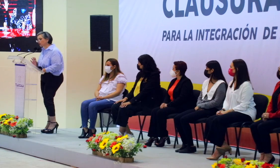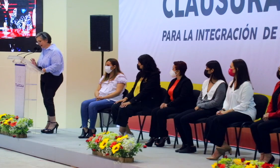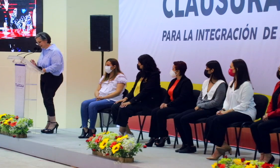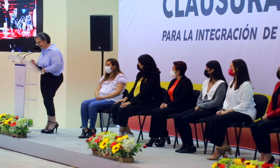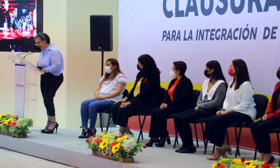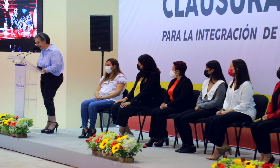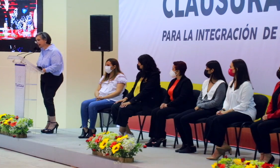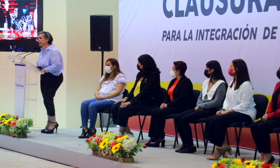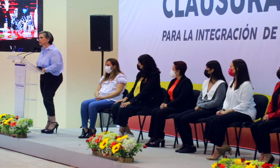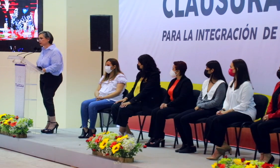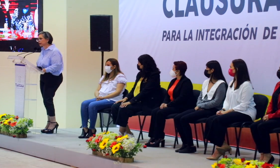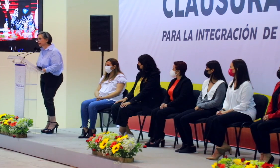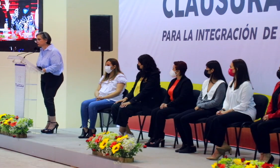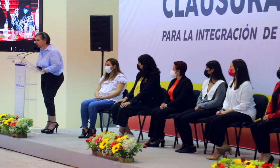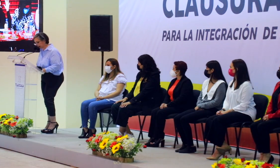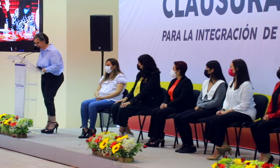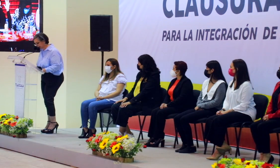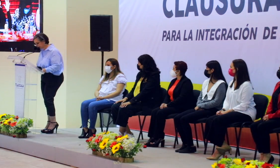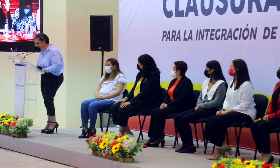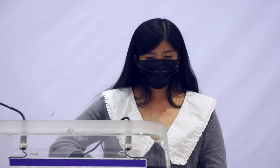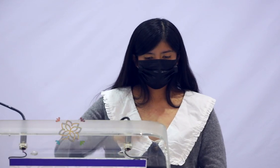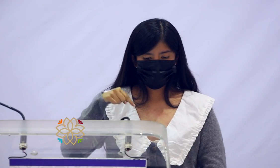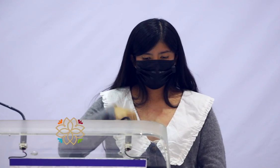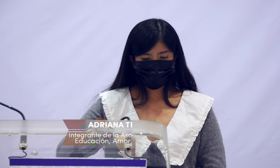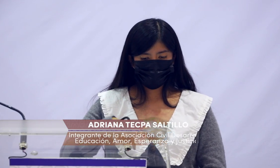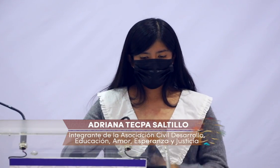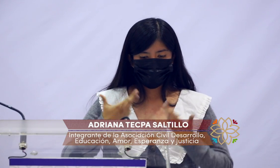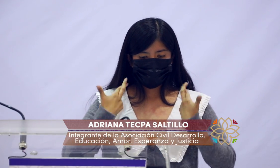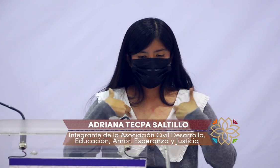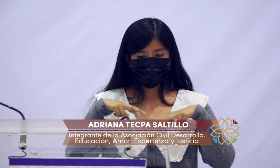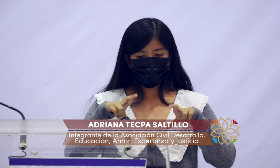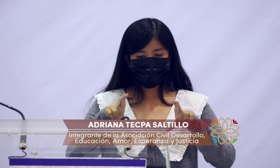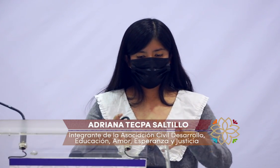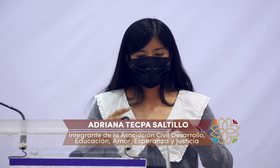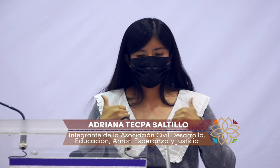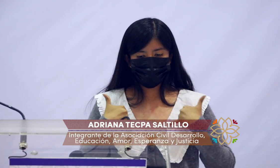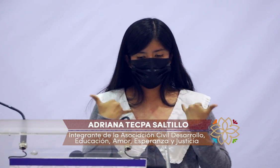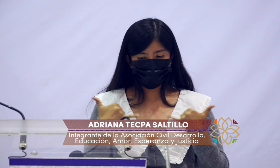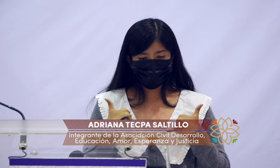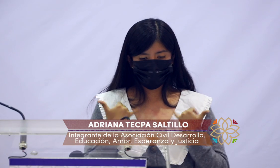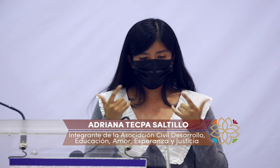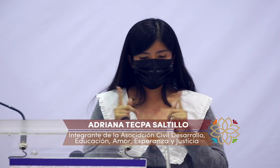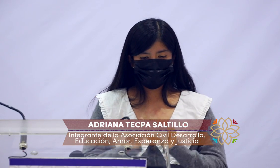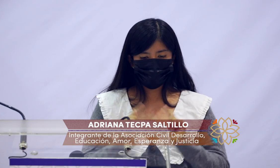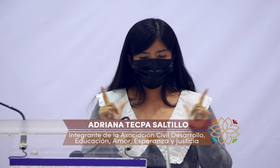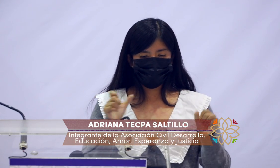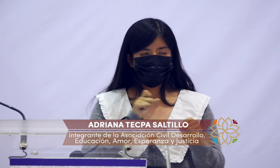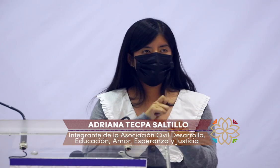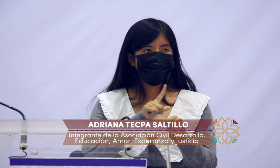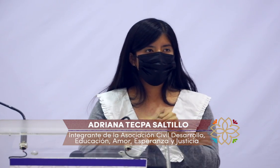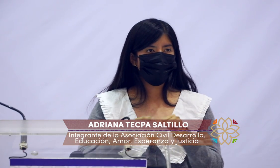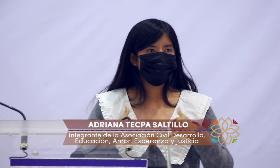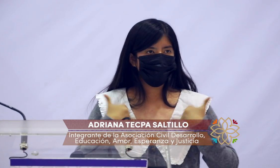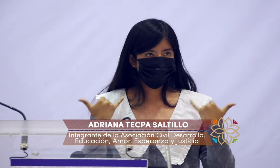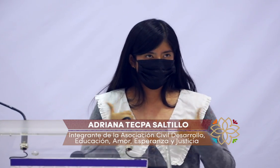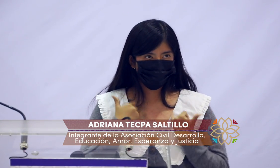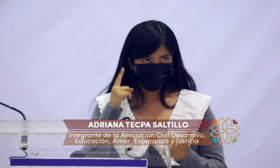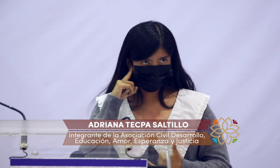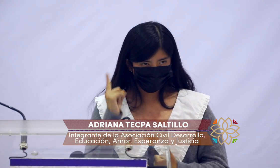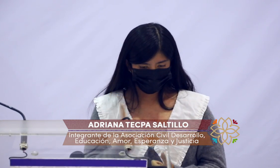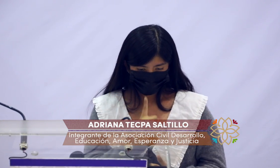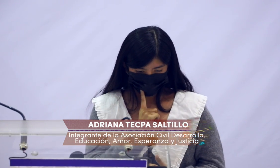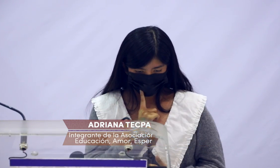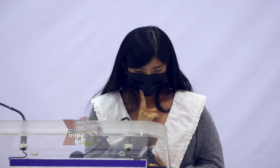ocupan un lugar central en las políticas públicas. Hoy me siento orgullosa de estar aquí, de representar a los jóvenes,